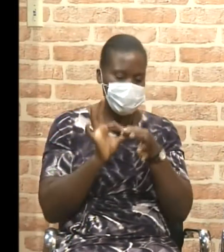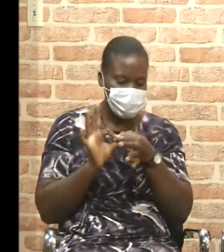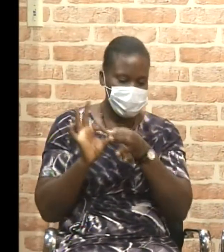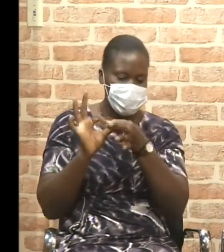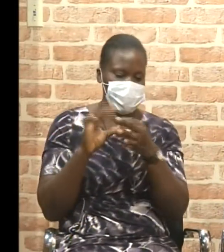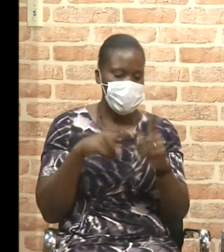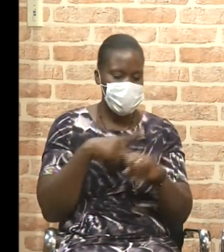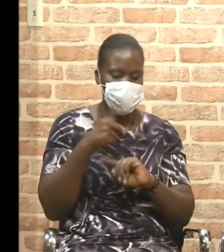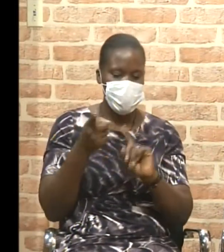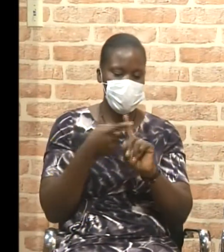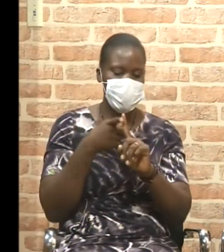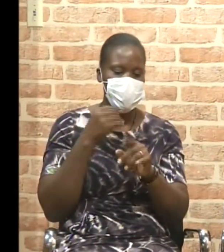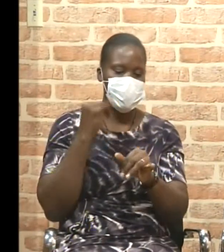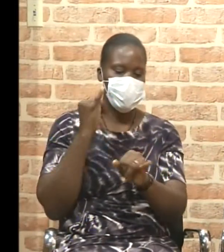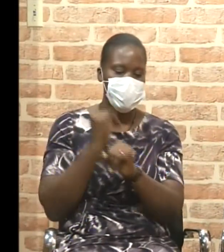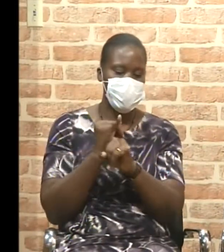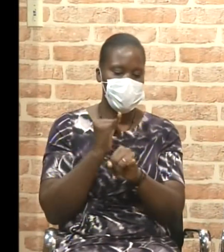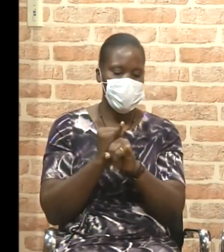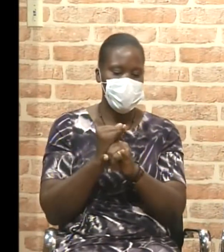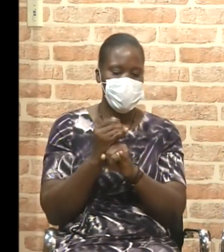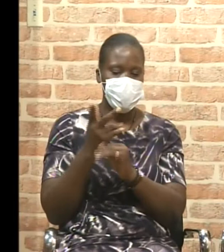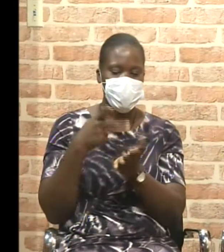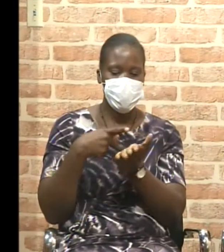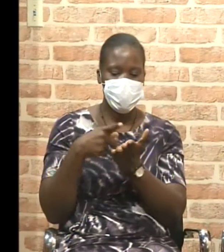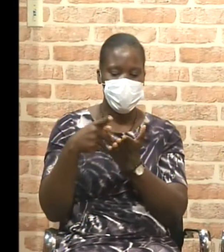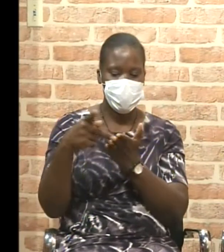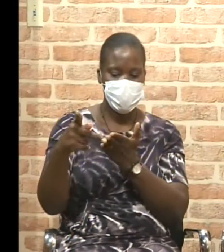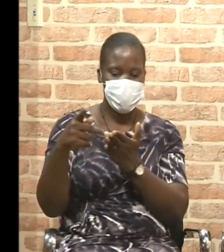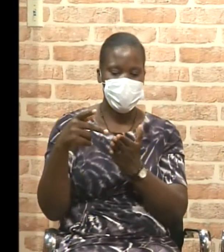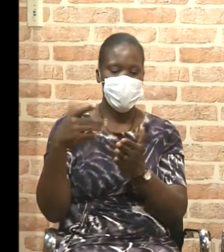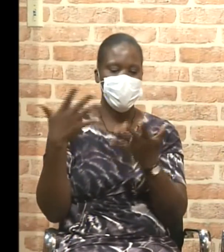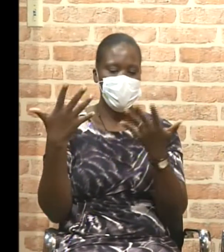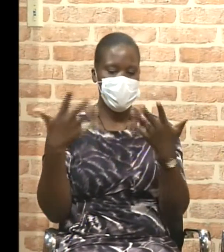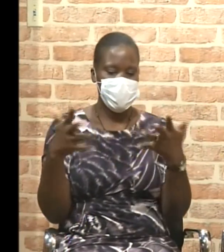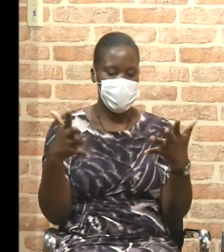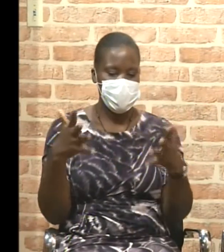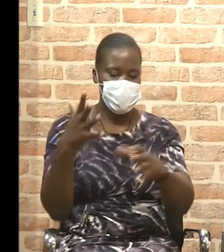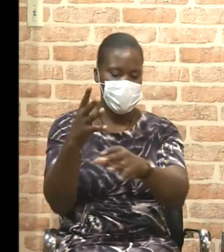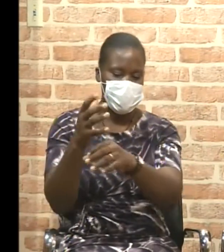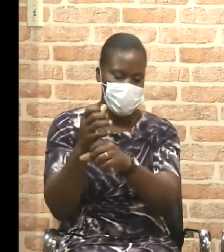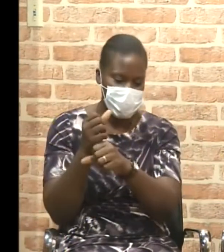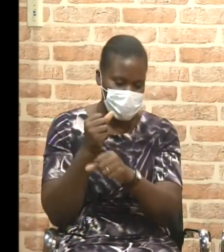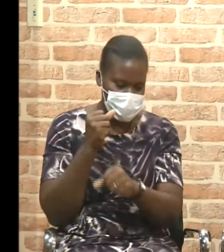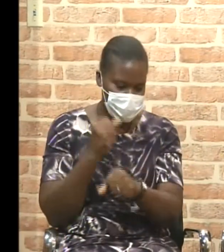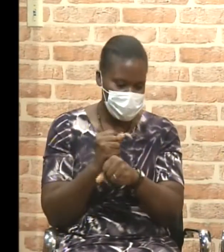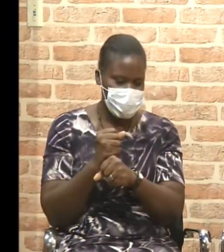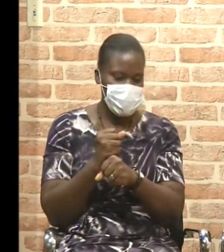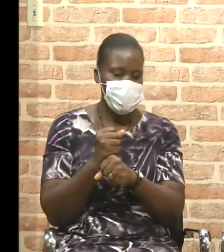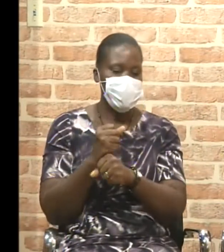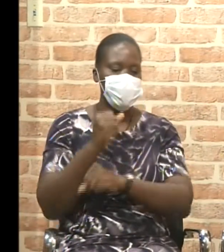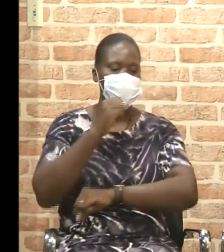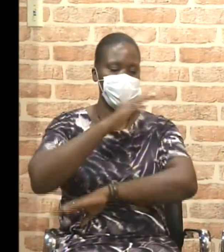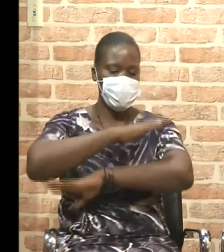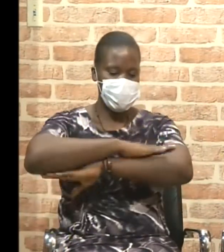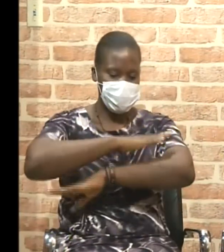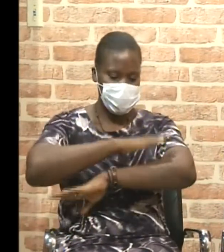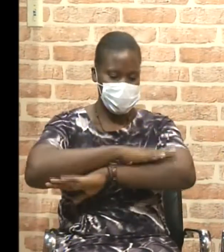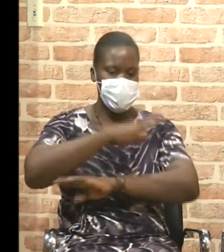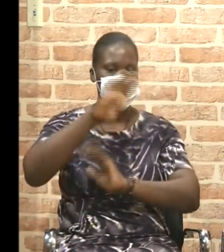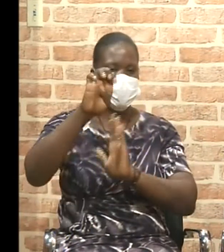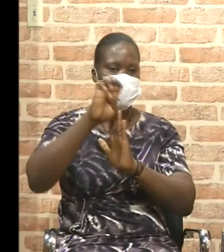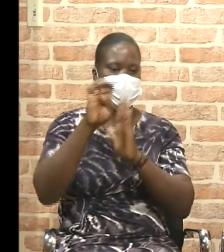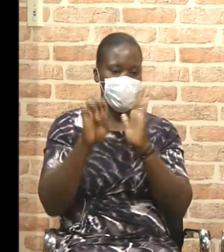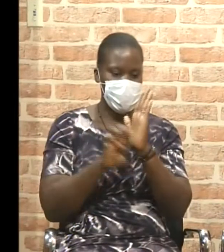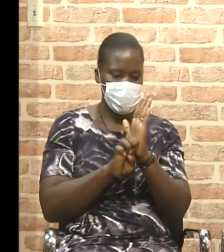que institution lui-même li paye la paye taxe et que à la fin donc il prélevé les sous taxe que justement li bralien pour payer l'état. Mais